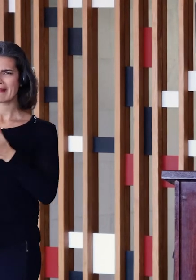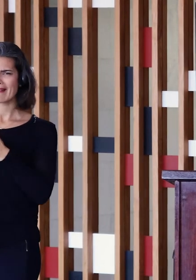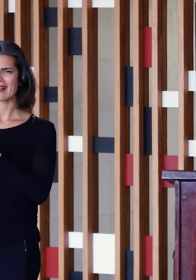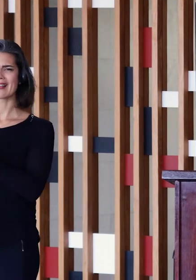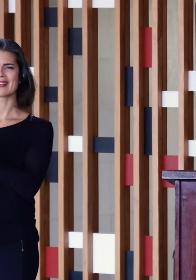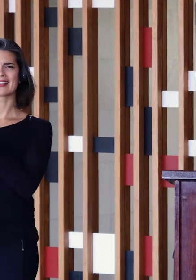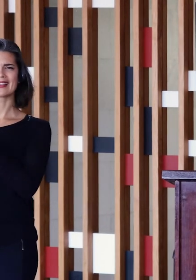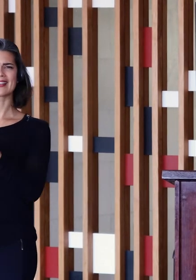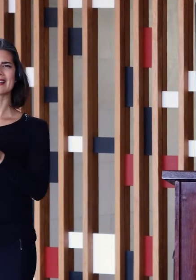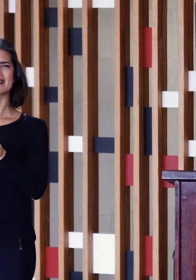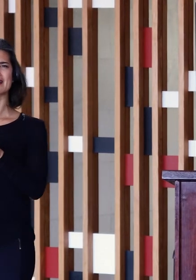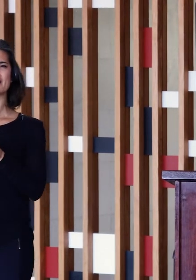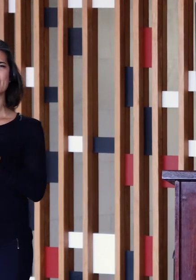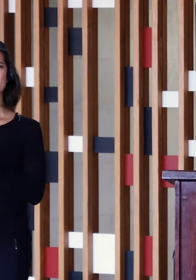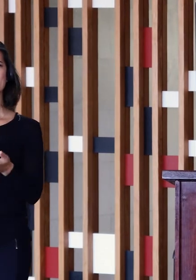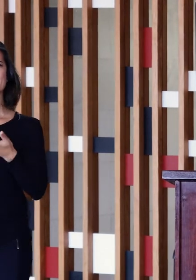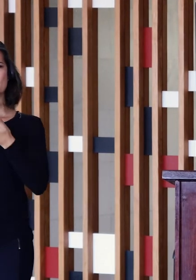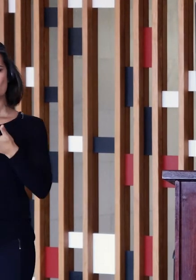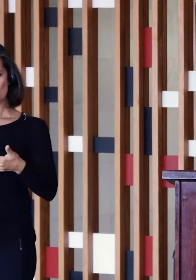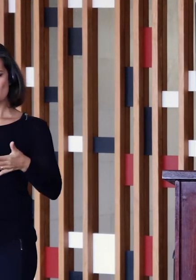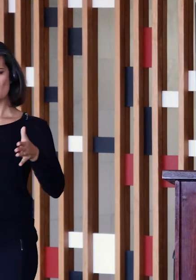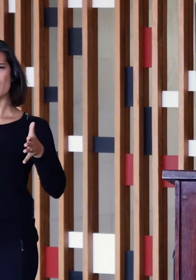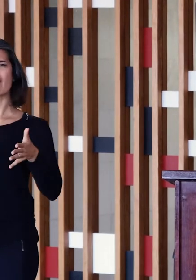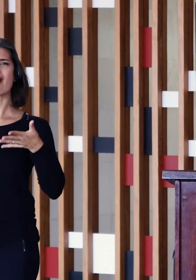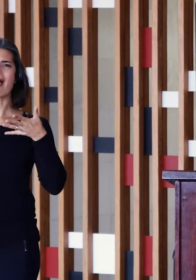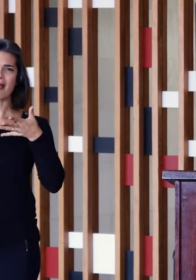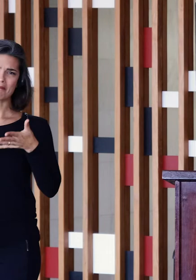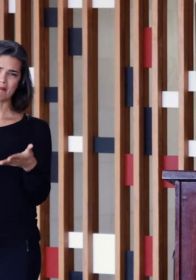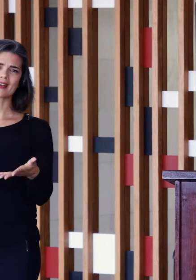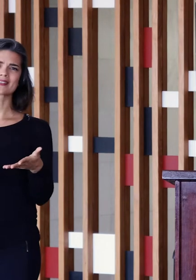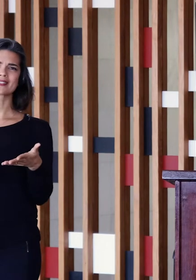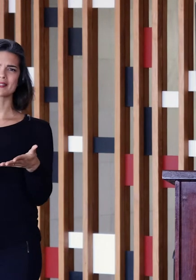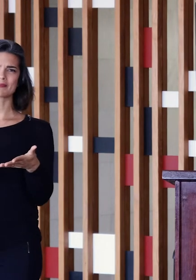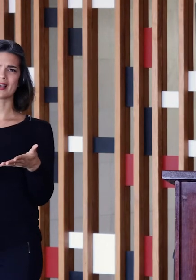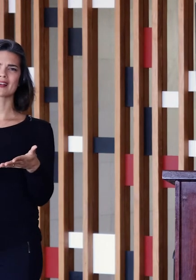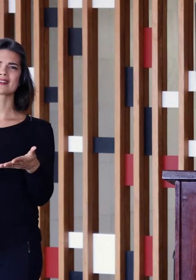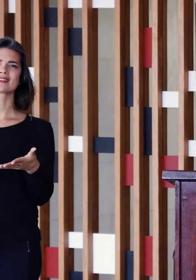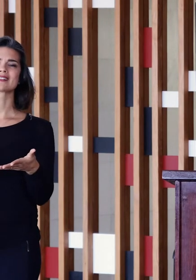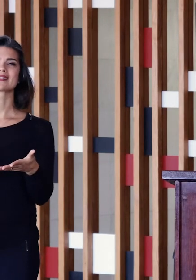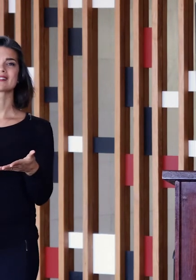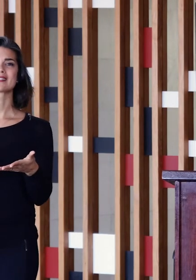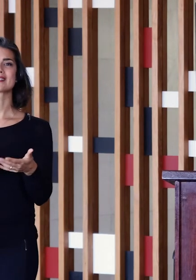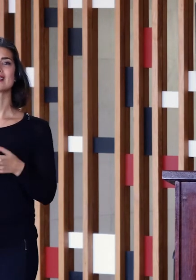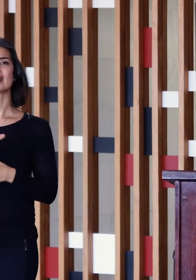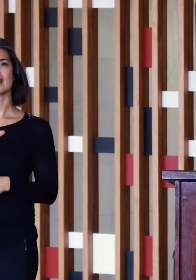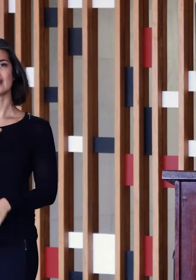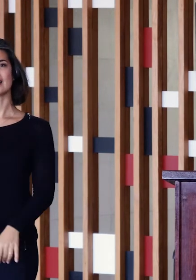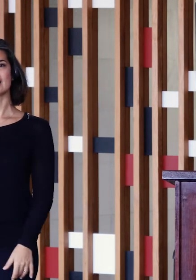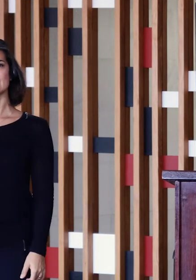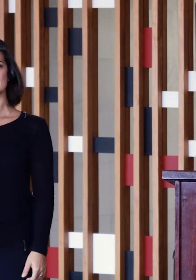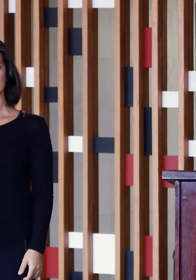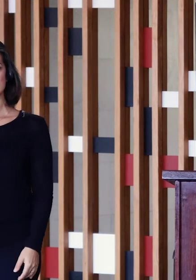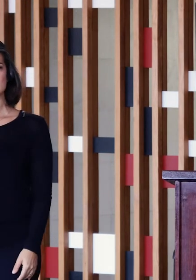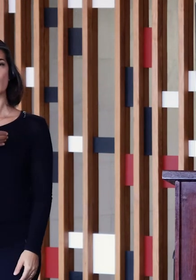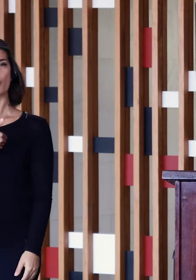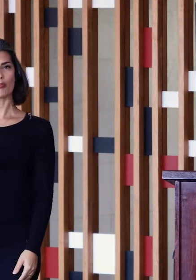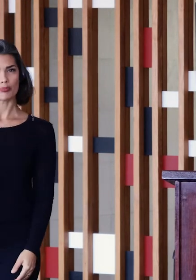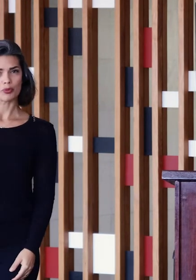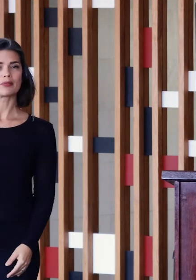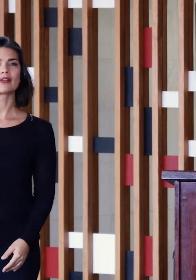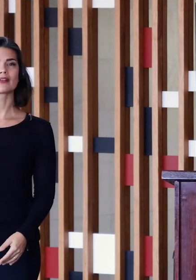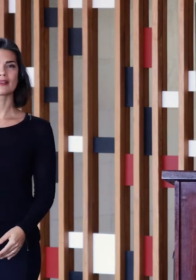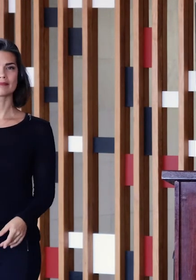espacio para la participación en licitaciones de obras públicas y fundamentalmente para